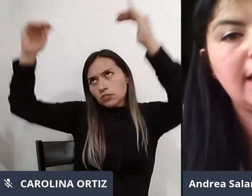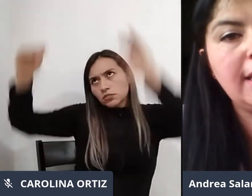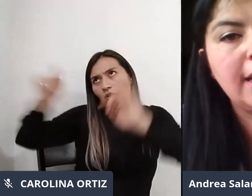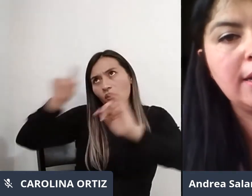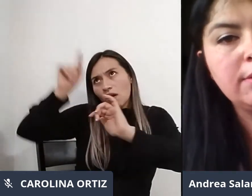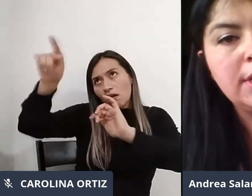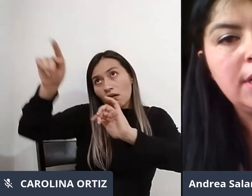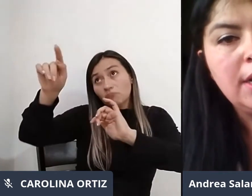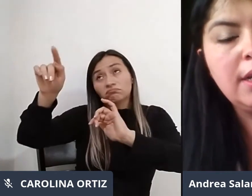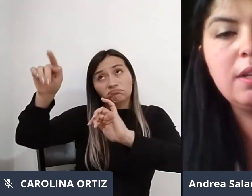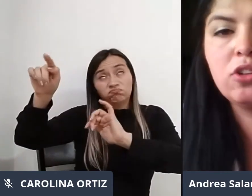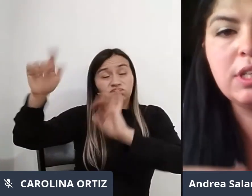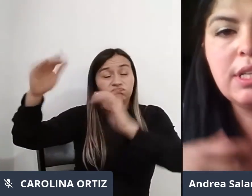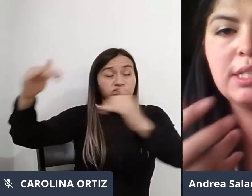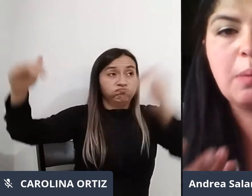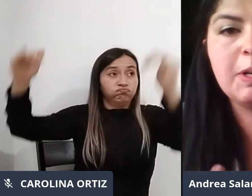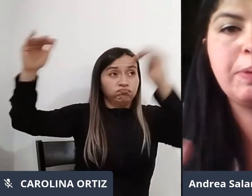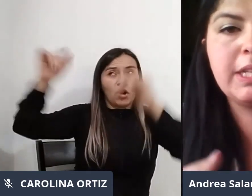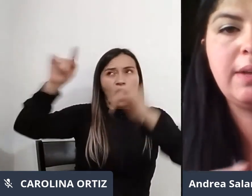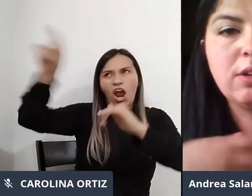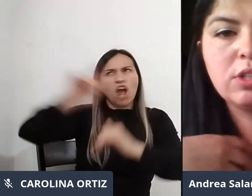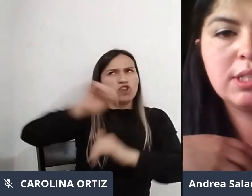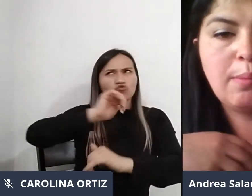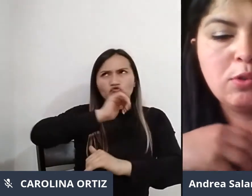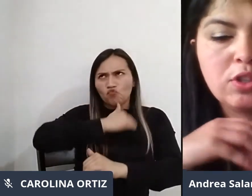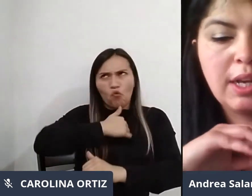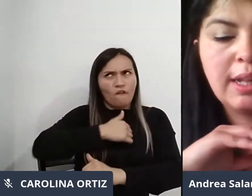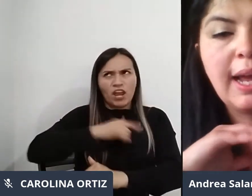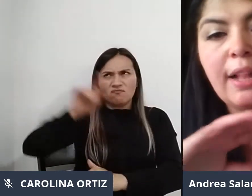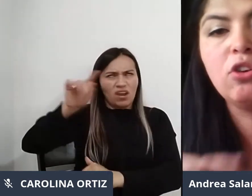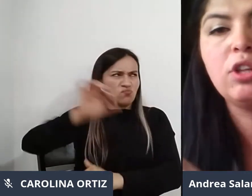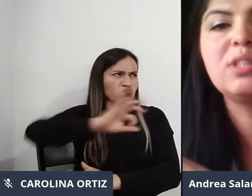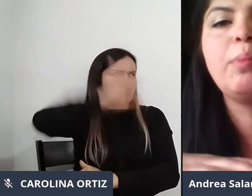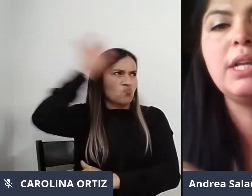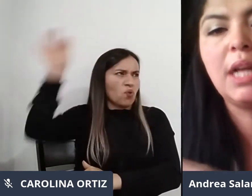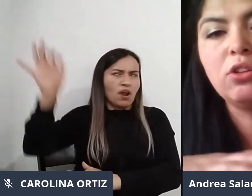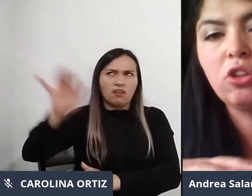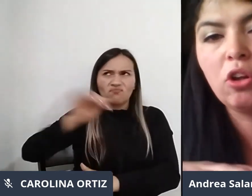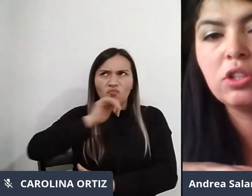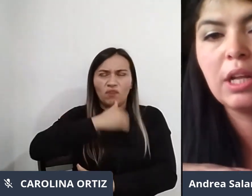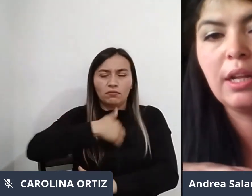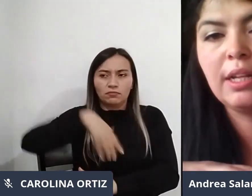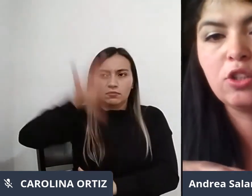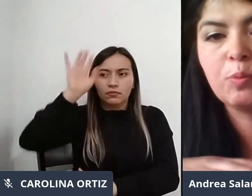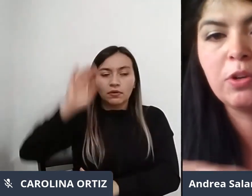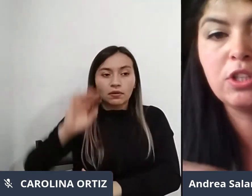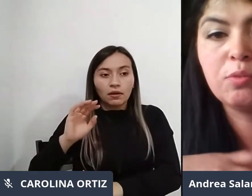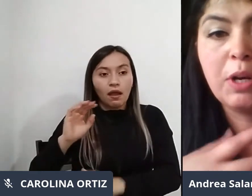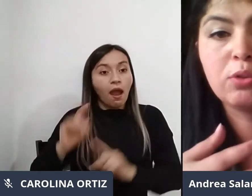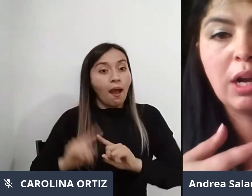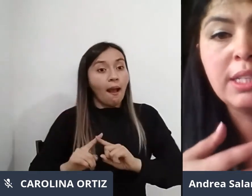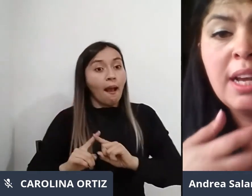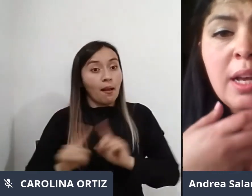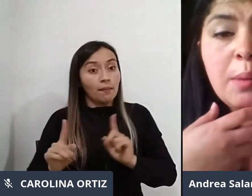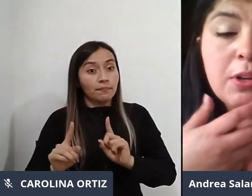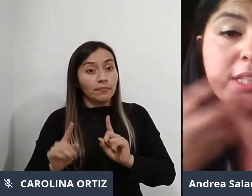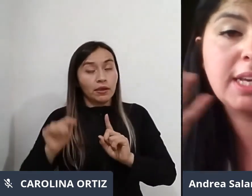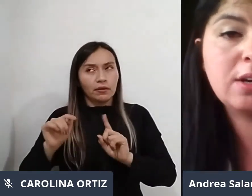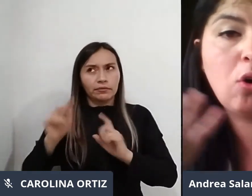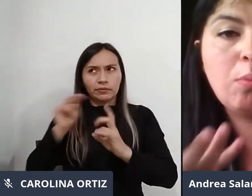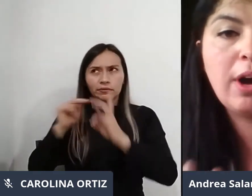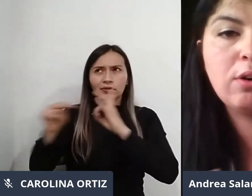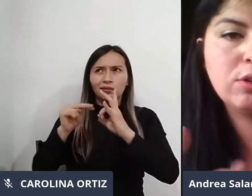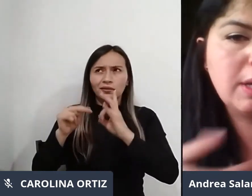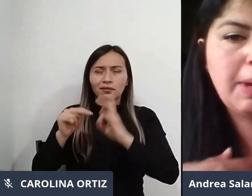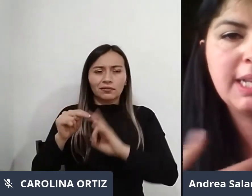esta tragedia. Y entonces, en esa perspectiva, nos estamos negando, deshumanizando todos en estos procesos virtuales, porque